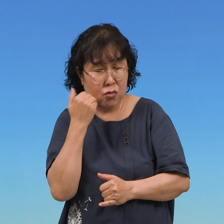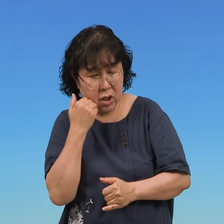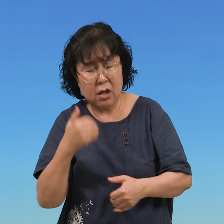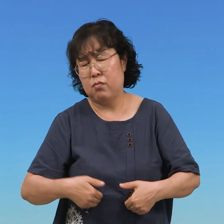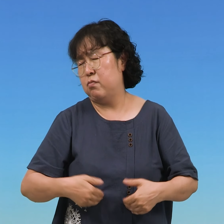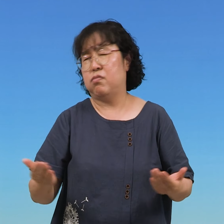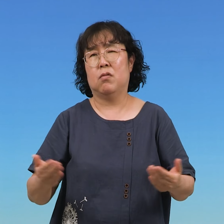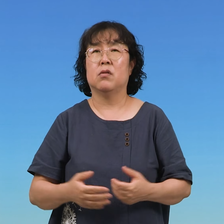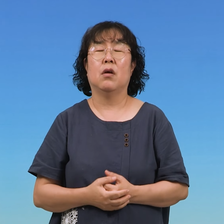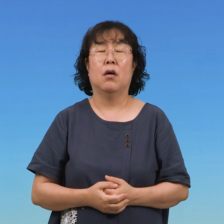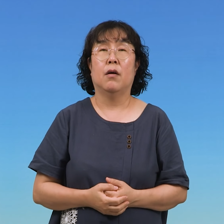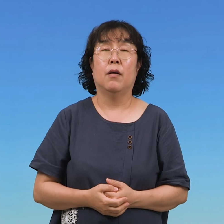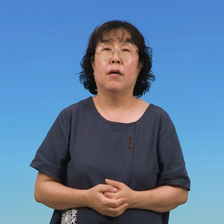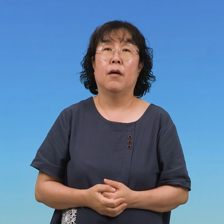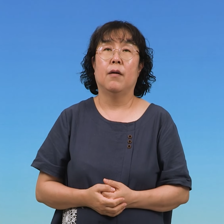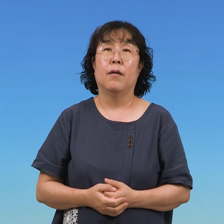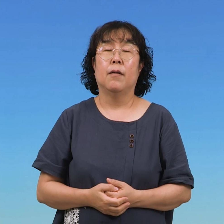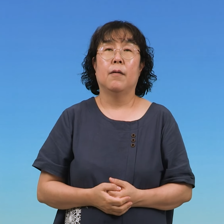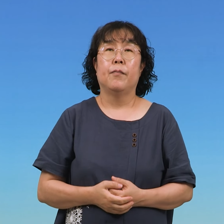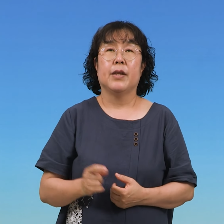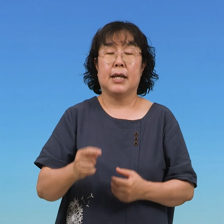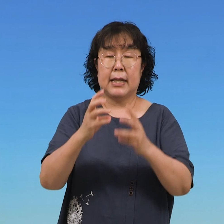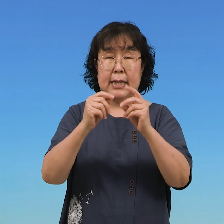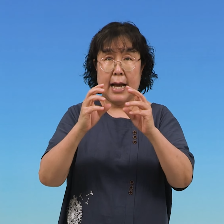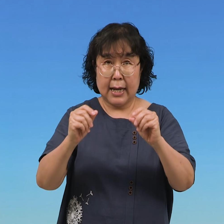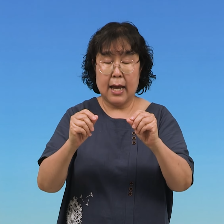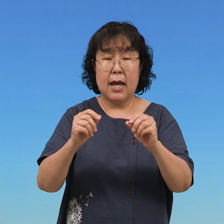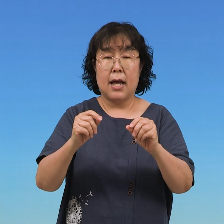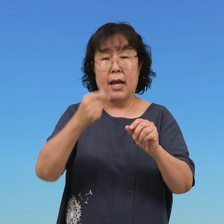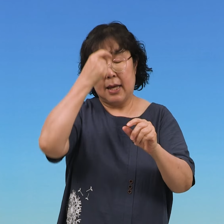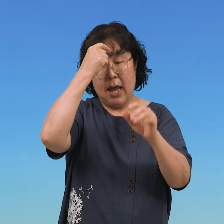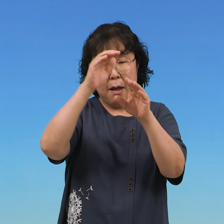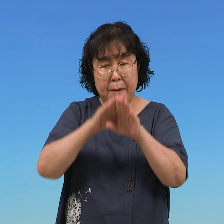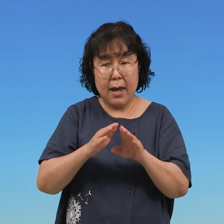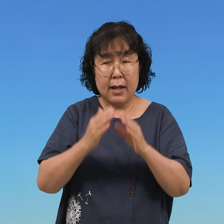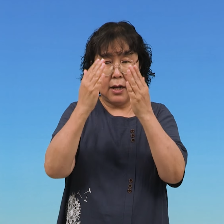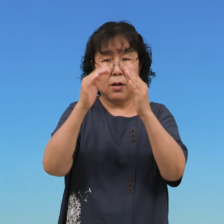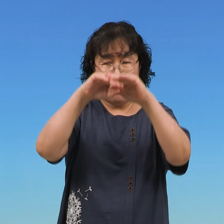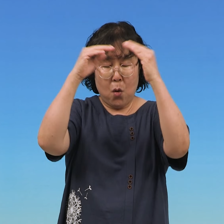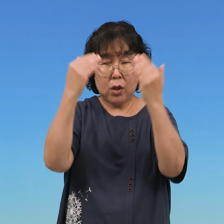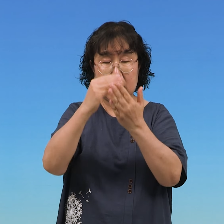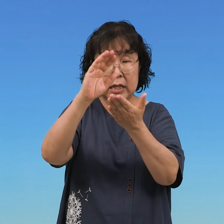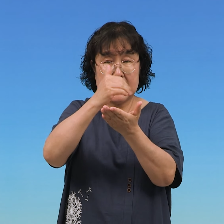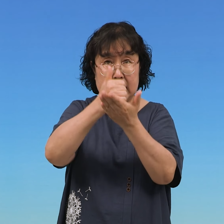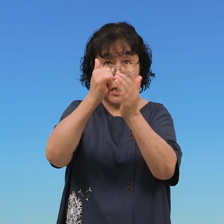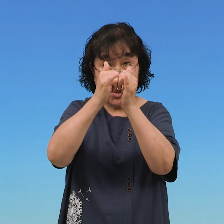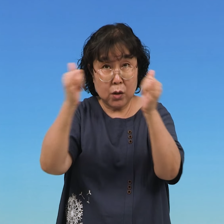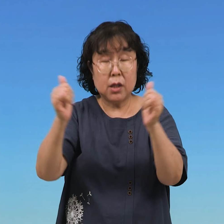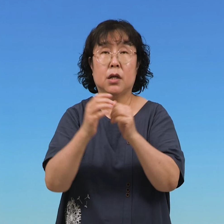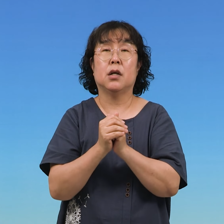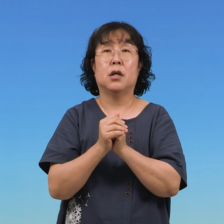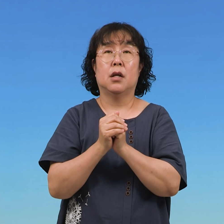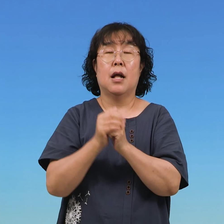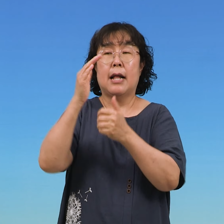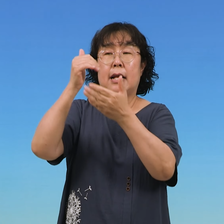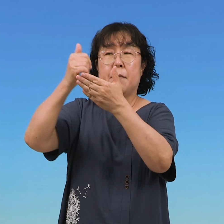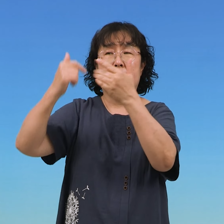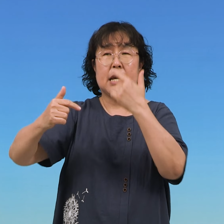분당 우리 교회 모든 성도님들은, 그리고 이 땅에 예배하는 모든 그리스도인들은 하나님이 기뻐하시는,